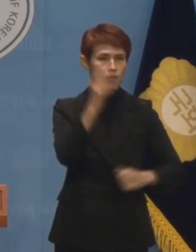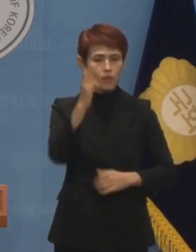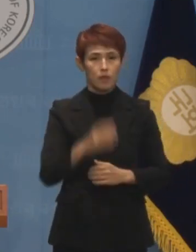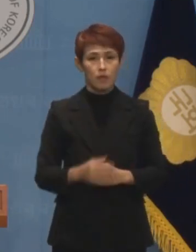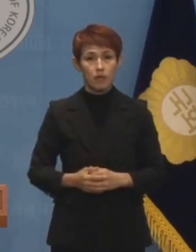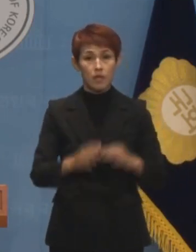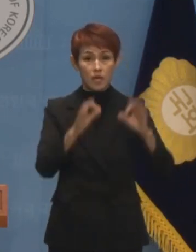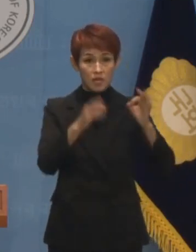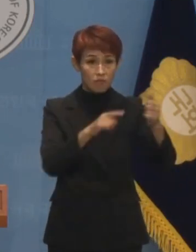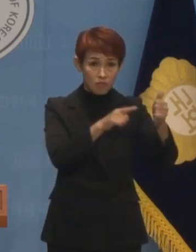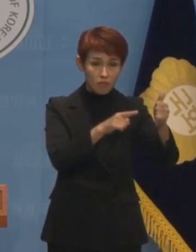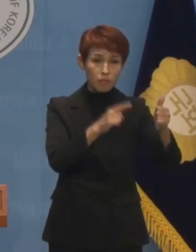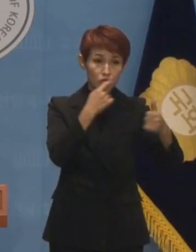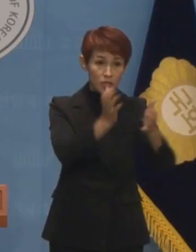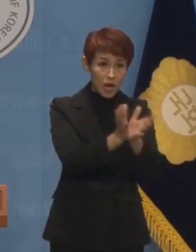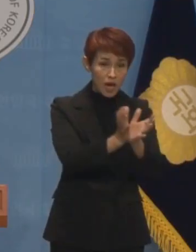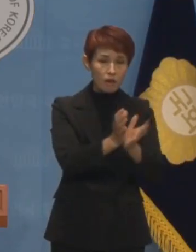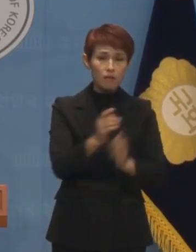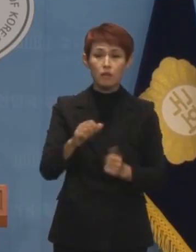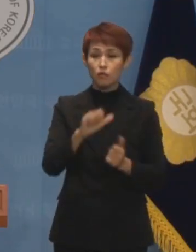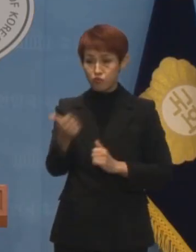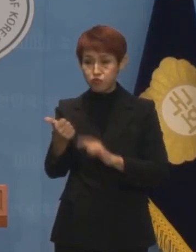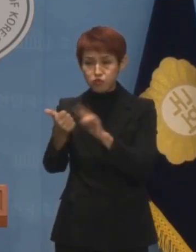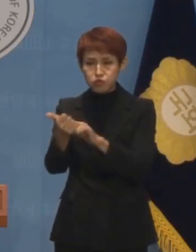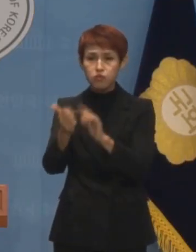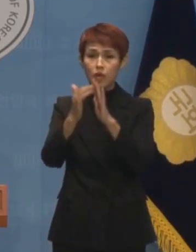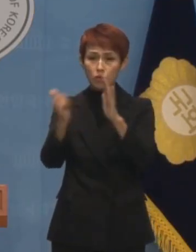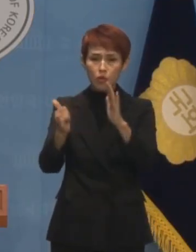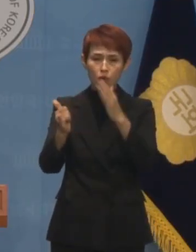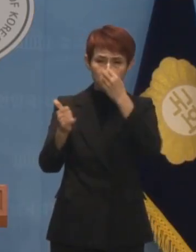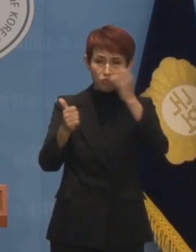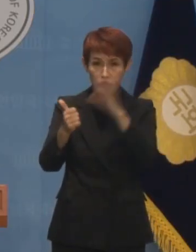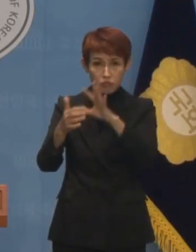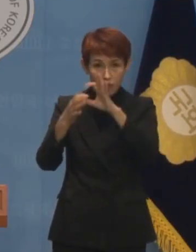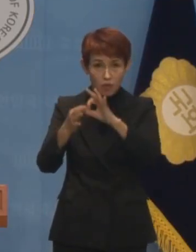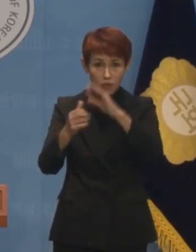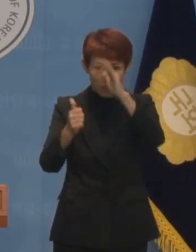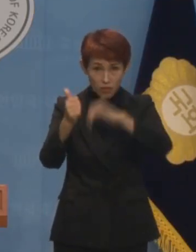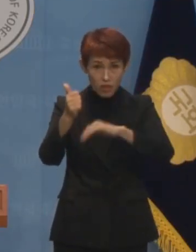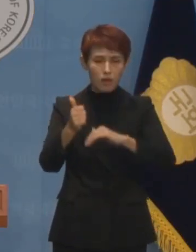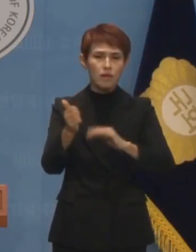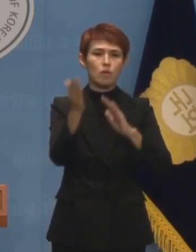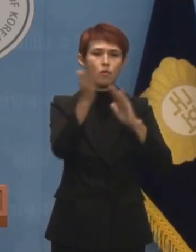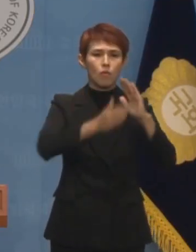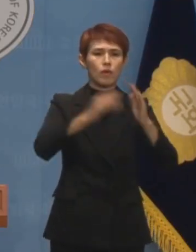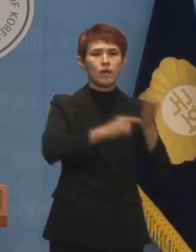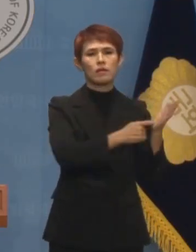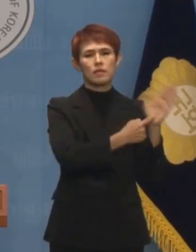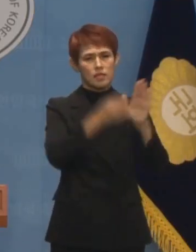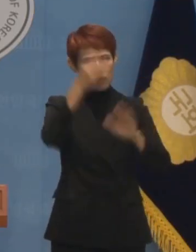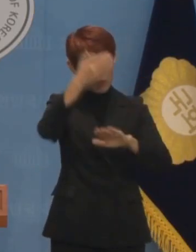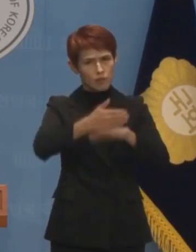민주당은 고인과 유가족을 모독한 데 대해 공개 사과하길 바랍니다. 감사합니다.